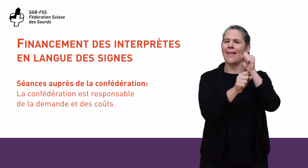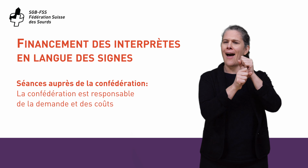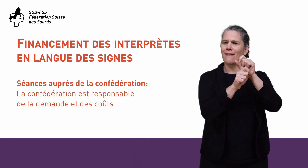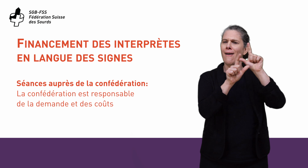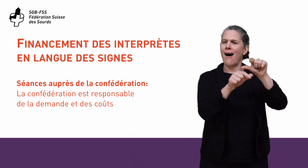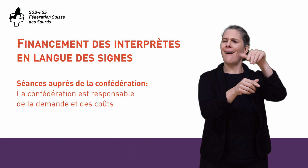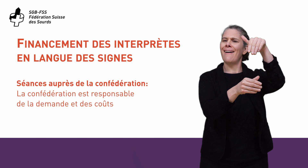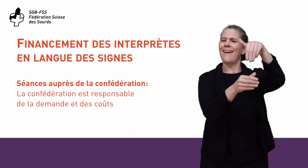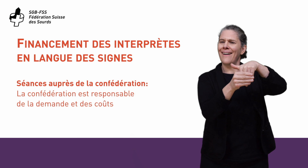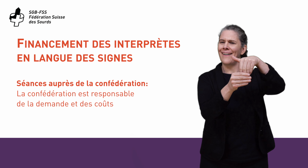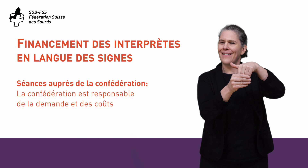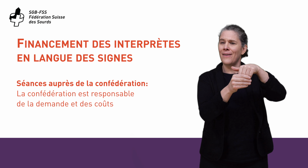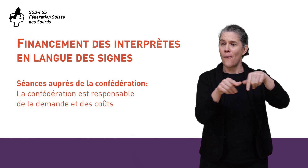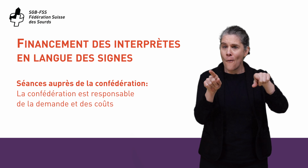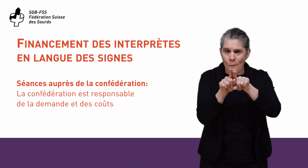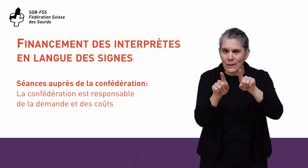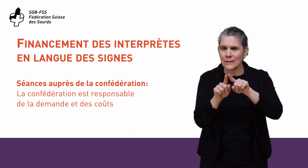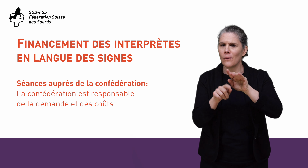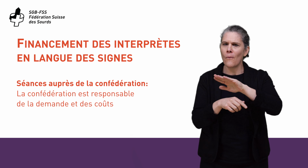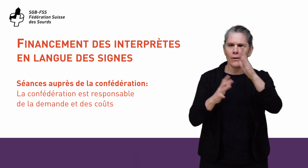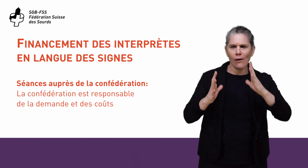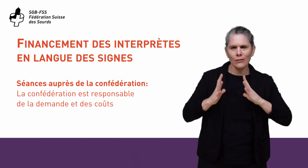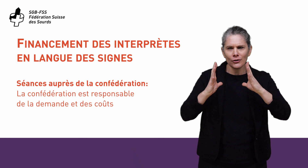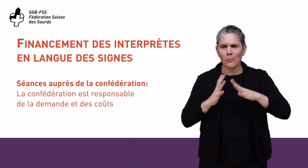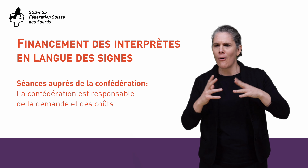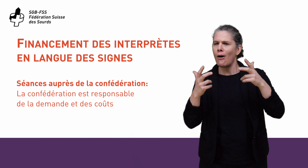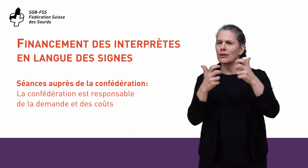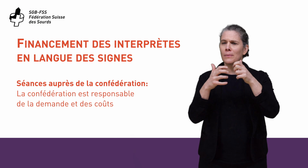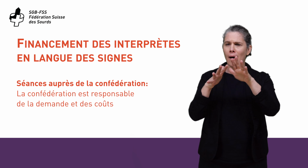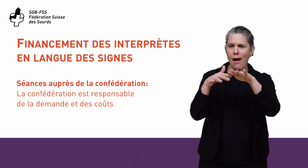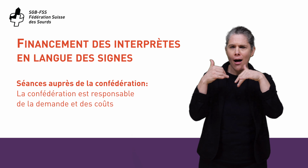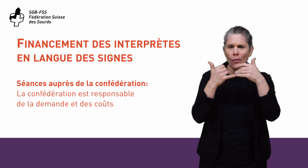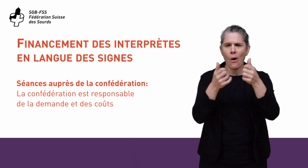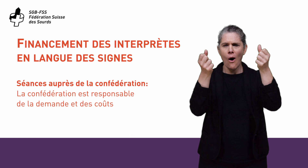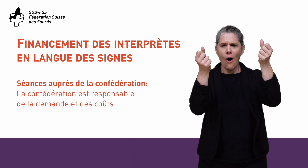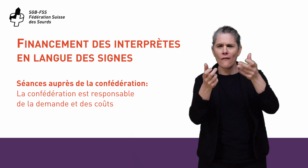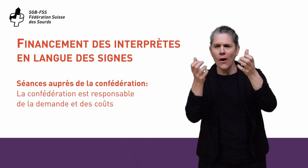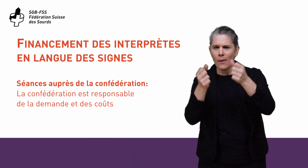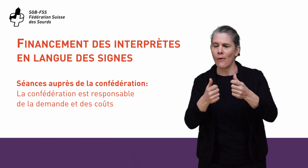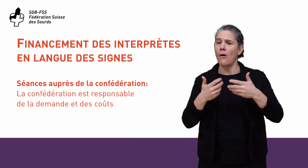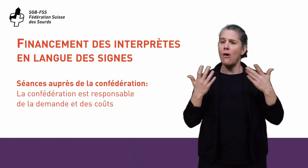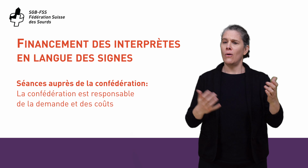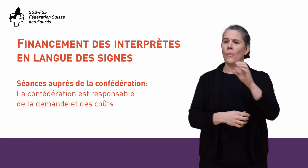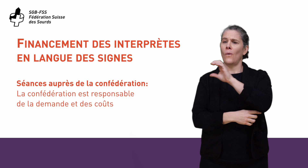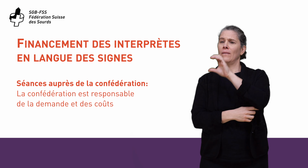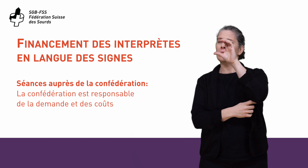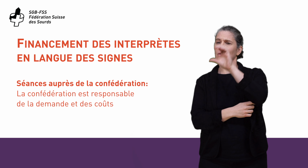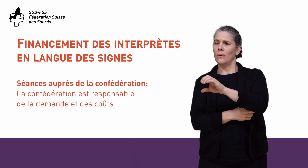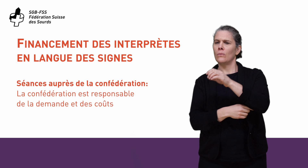seulement dans le cadre de rapports de travail existants, mais aussi lors de nouveaux engagements. La Confédération doit